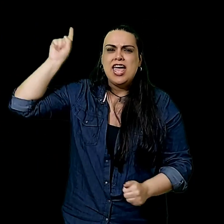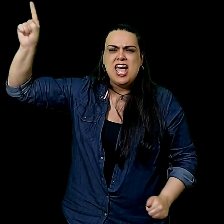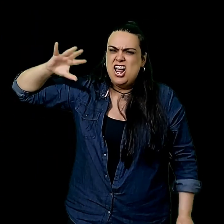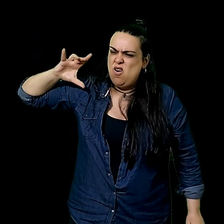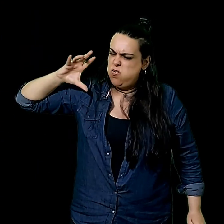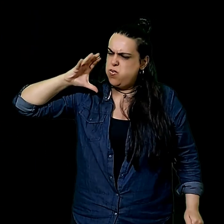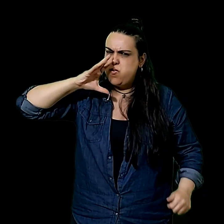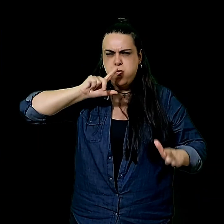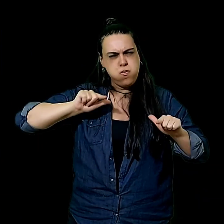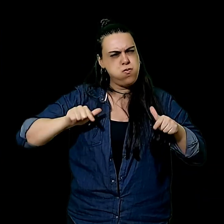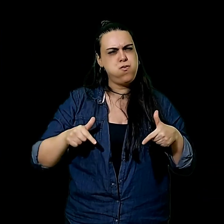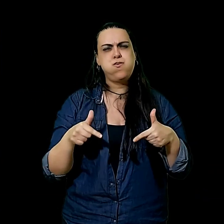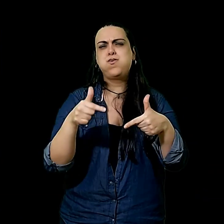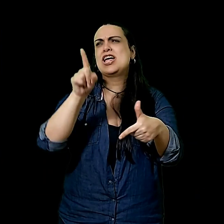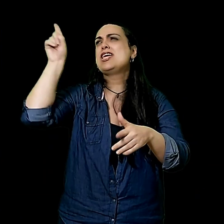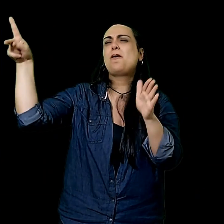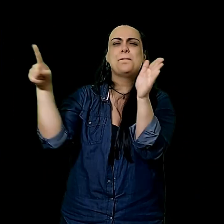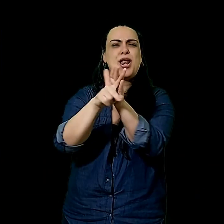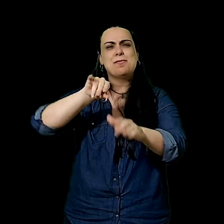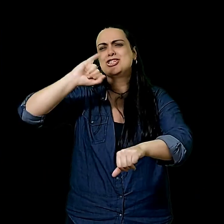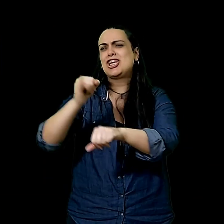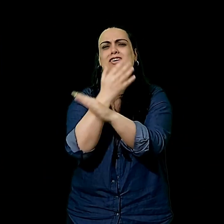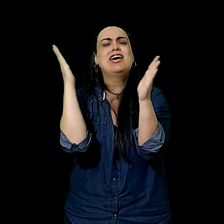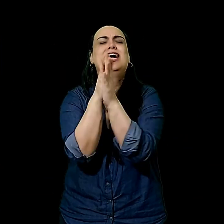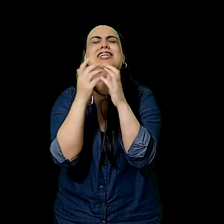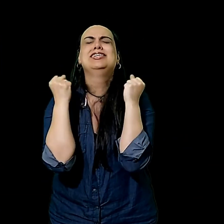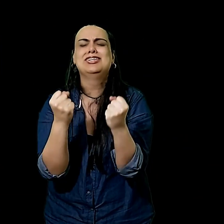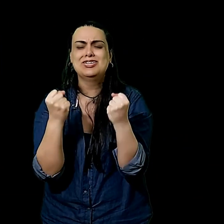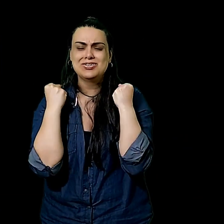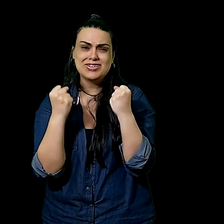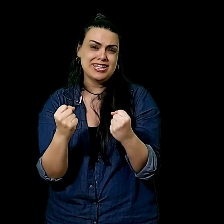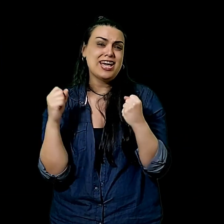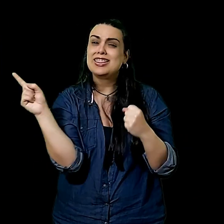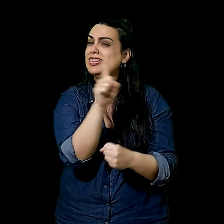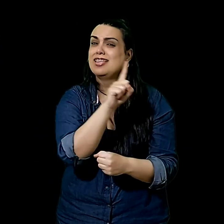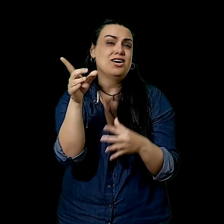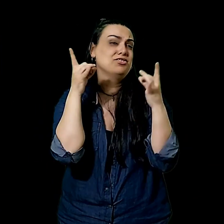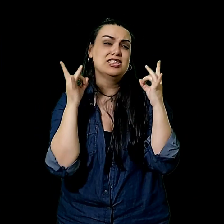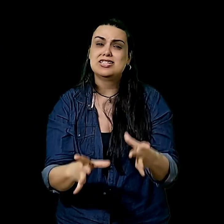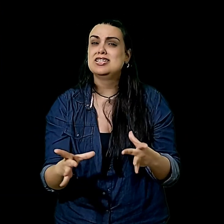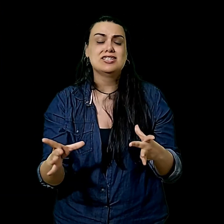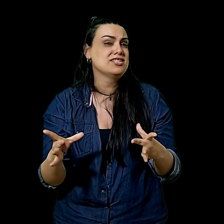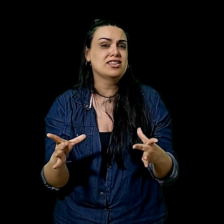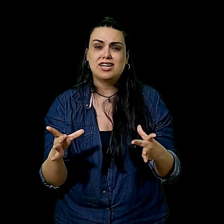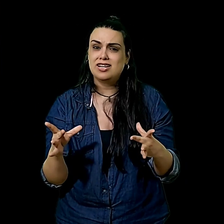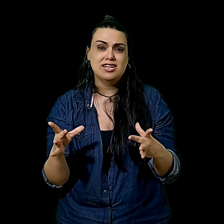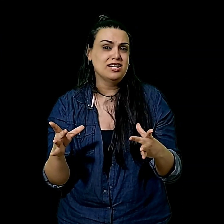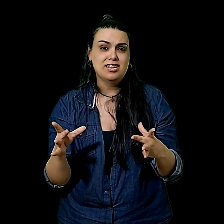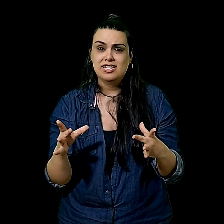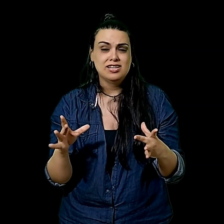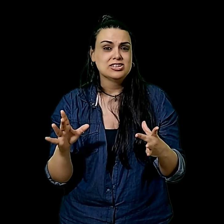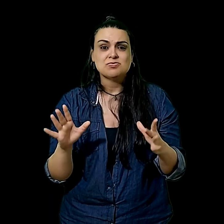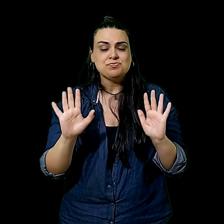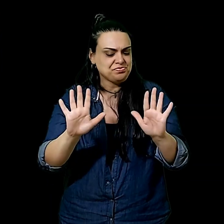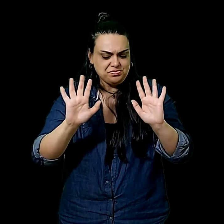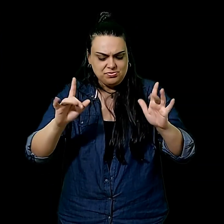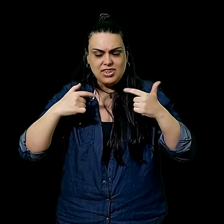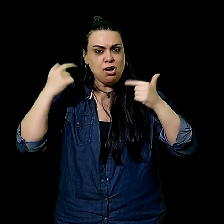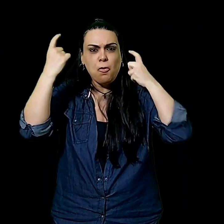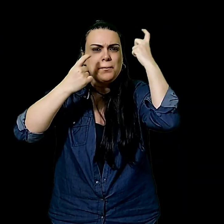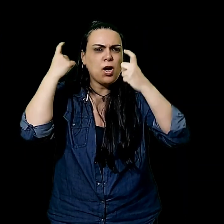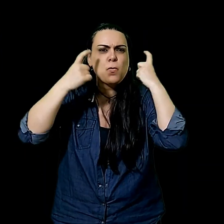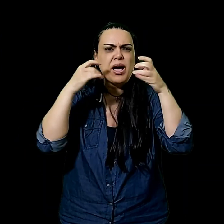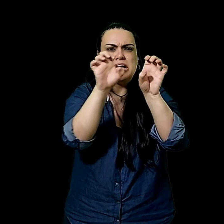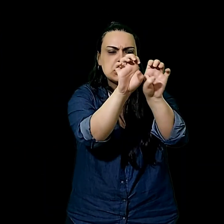de Jacó. Oh, aleluia, aleluia. Não desista. E agora eu não vou me preocupar com a estrutura